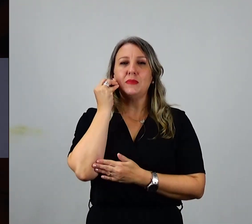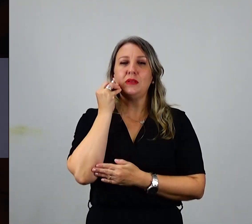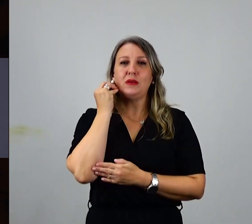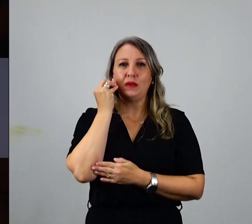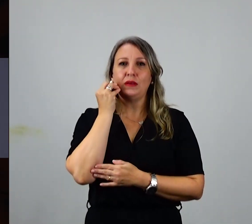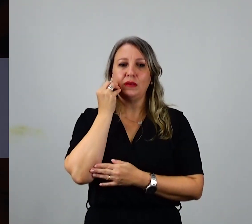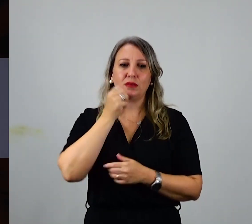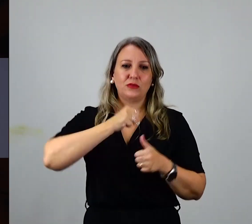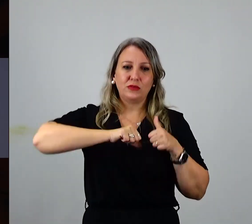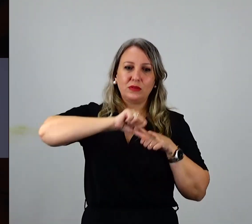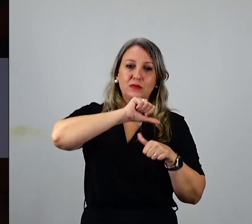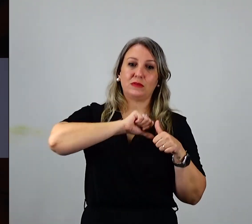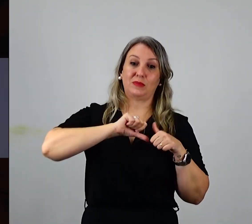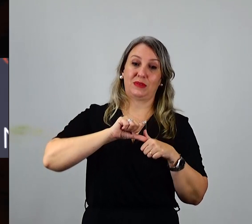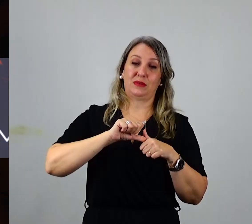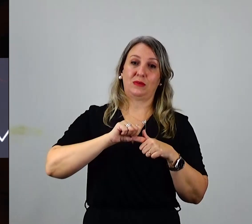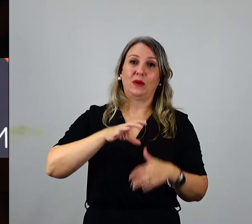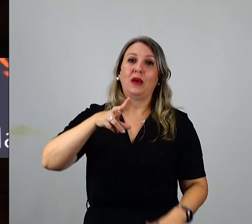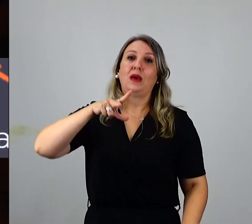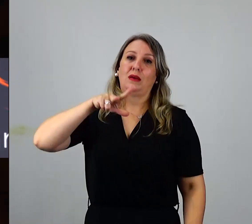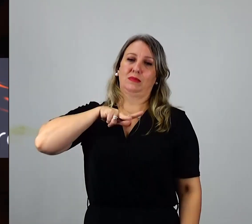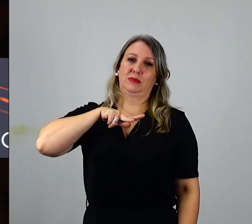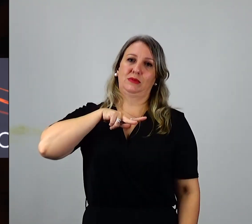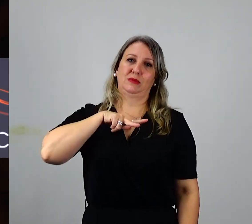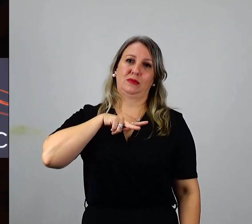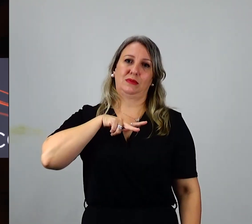você não está sozinho nisso.